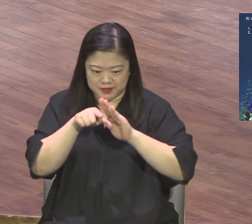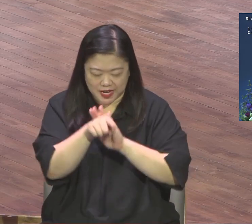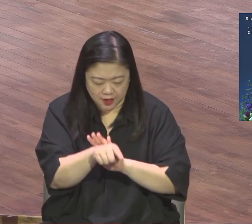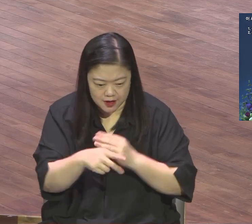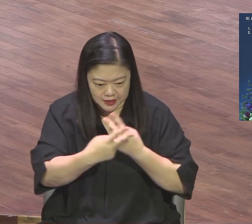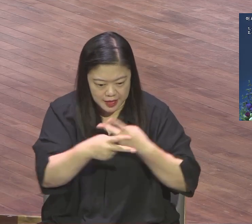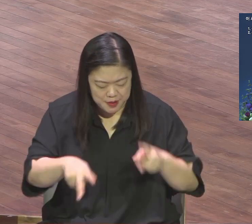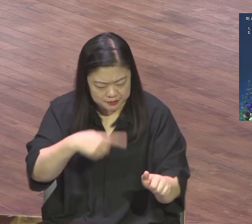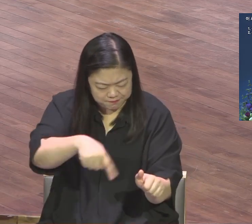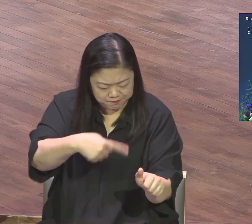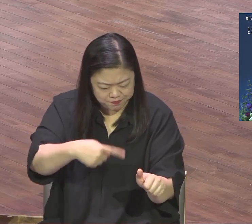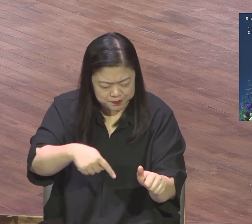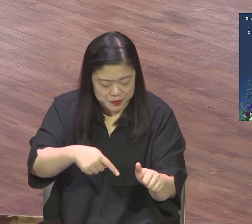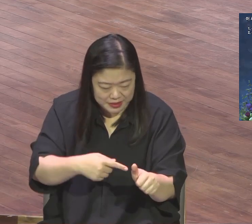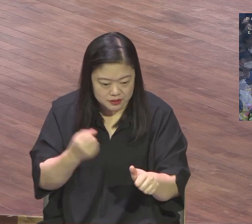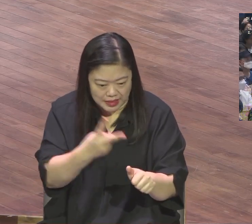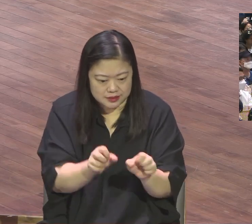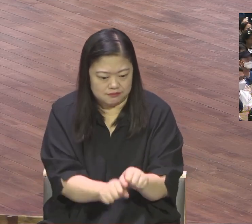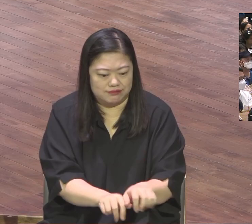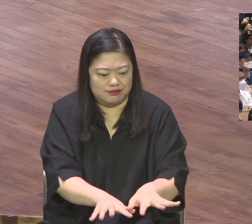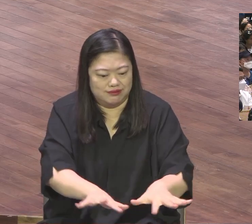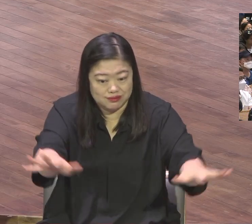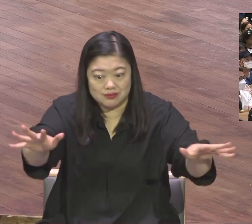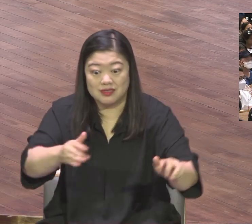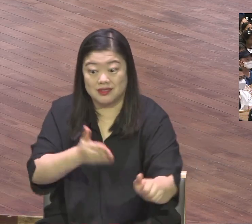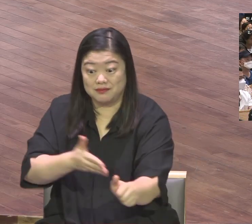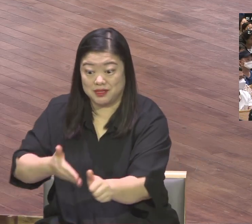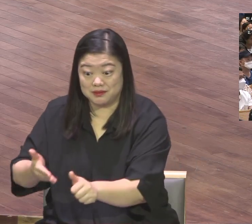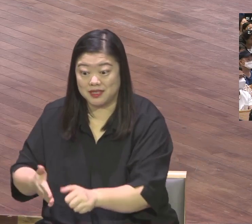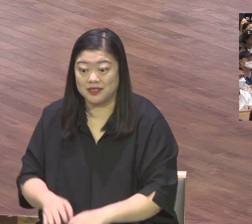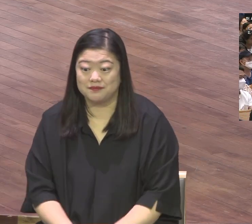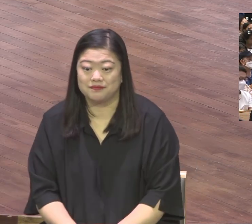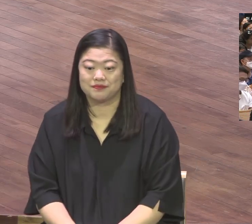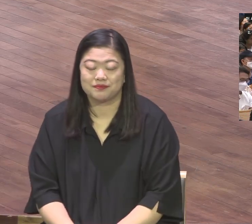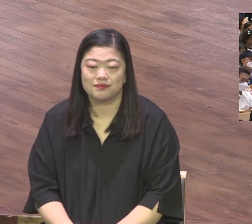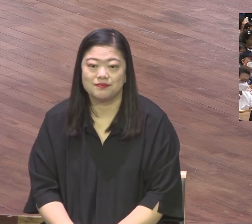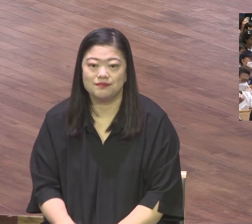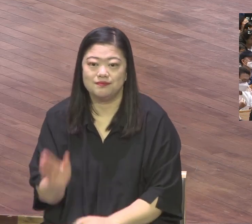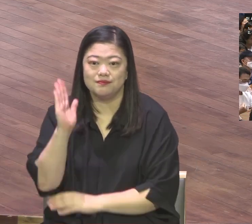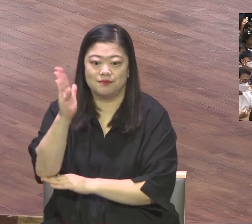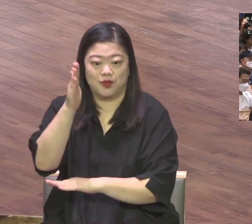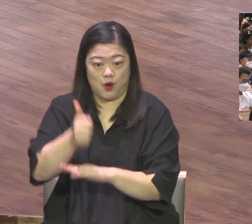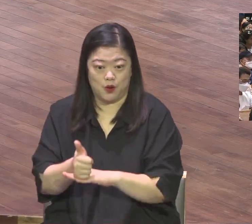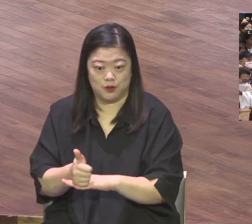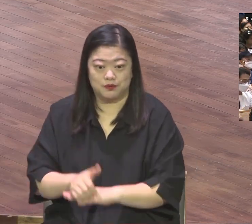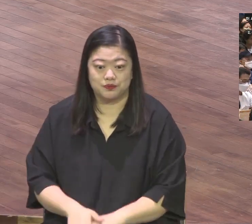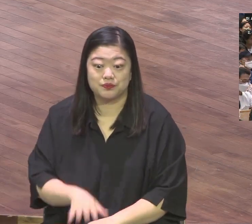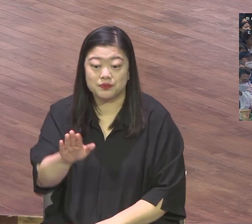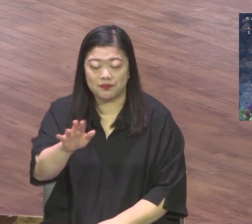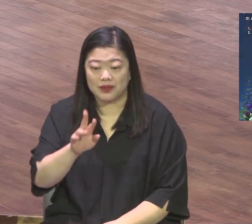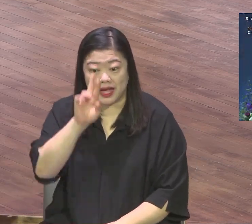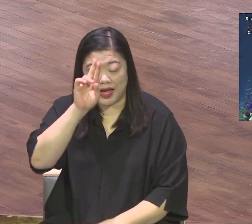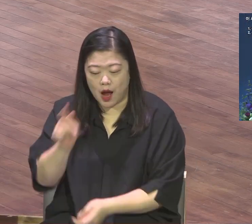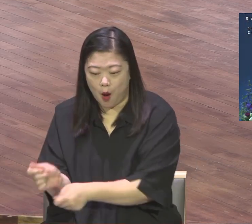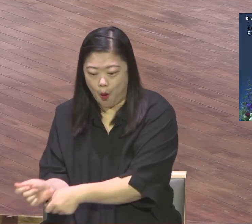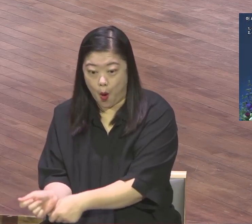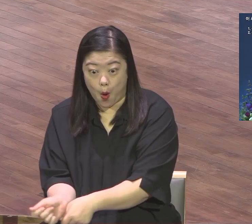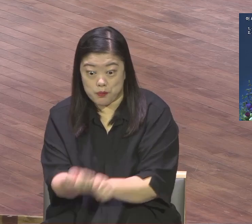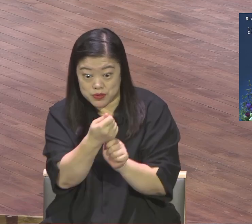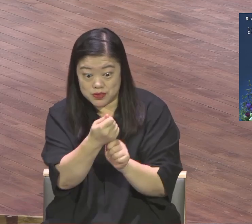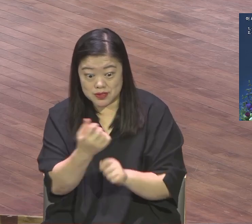영향을 입히는 정교 있기를 점으로 축복합니다. 결론입니다. 박세리 키저라는 말이